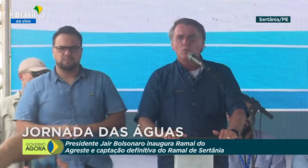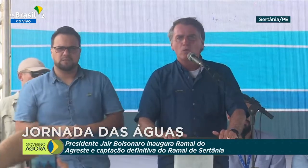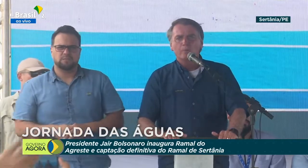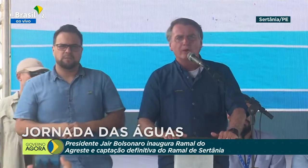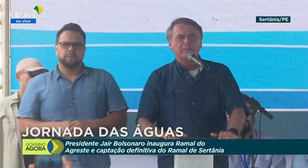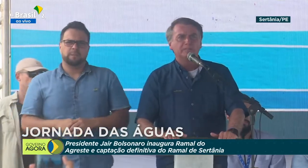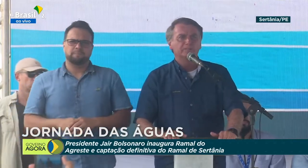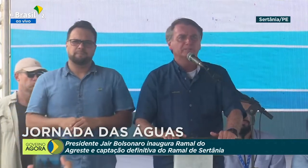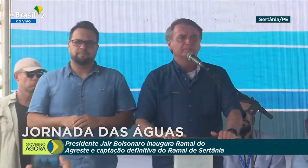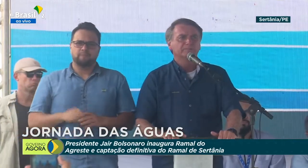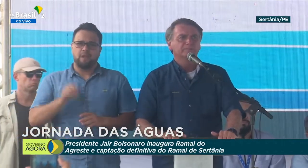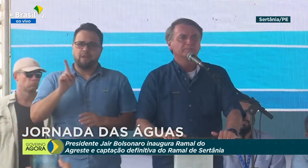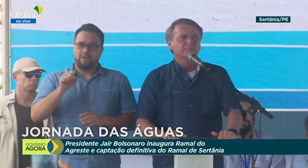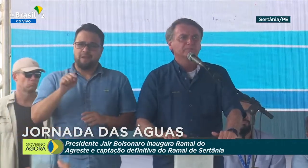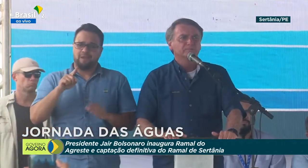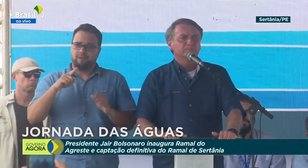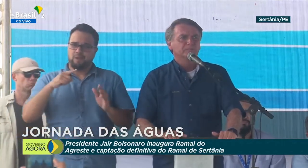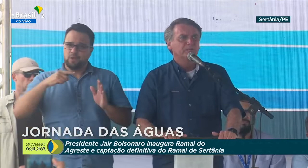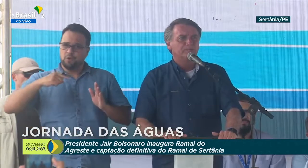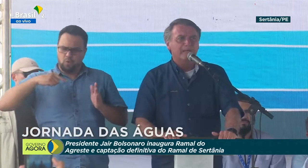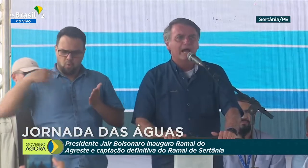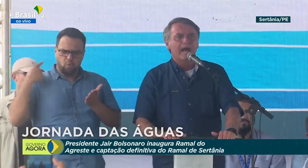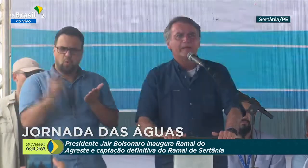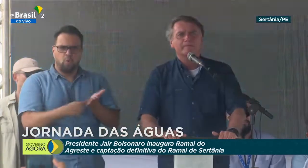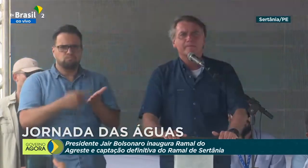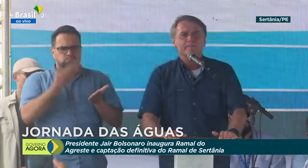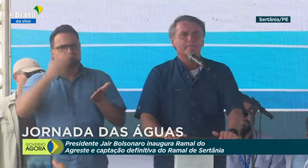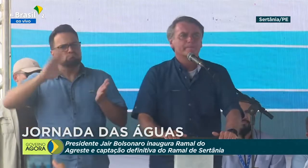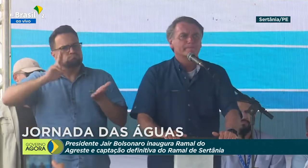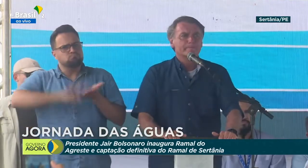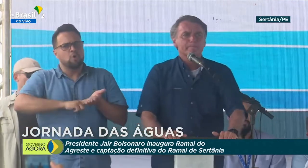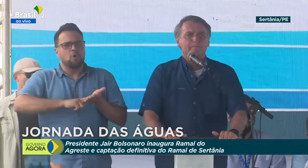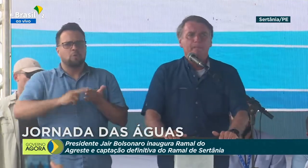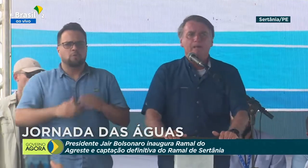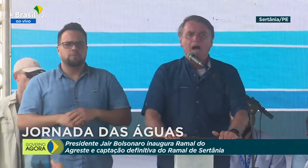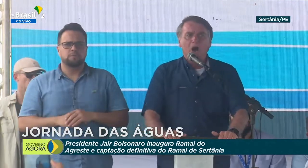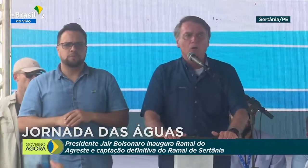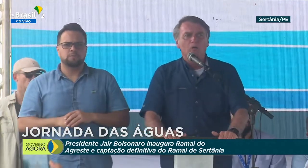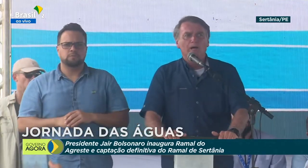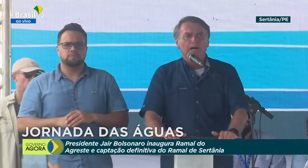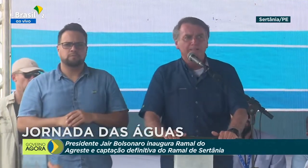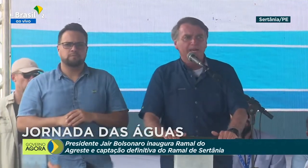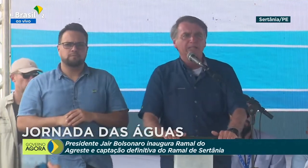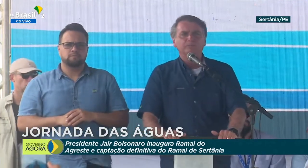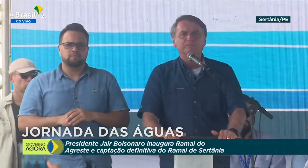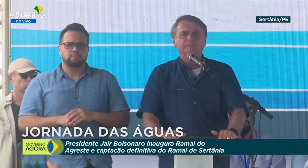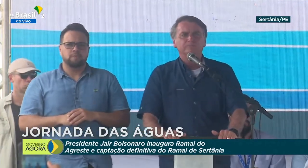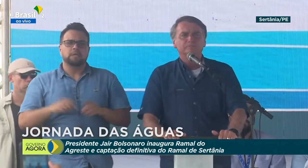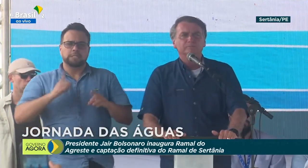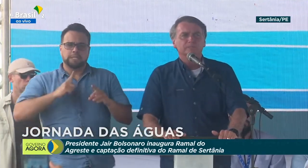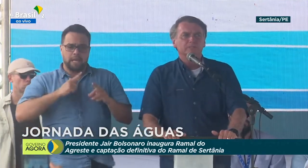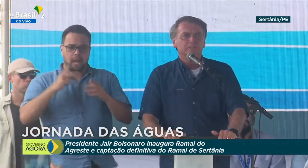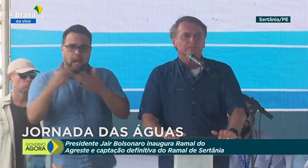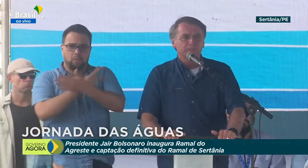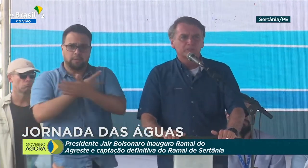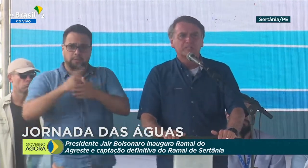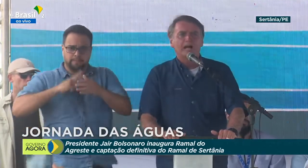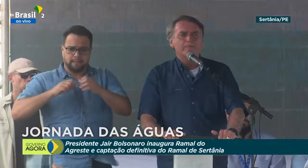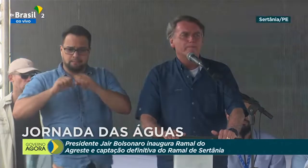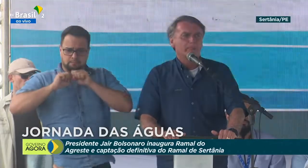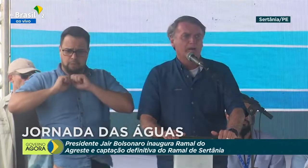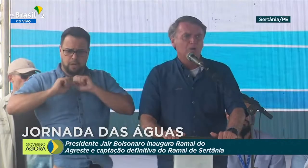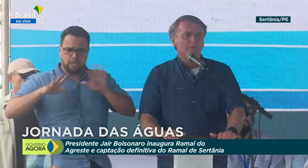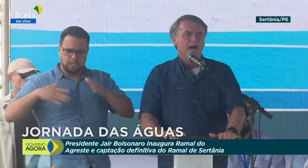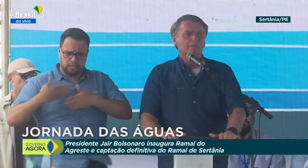É um compromisso de pegar algo andando e